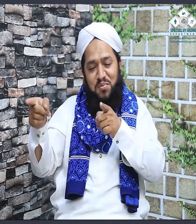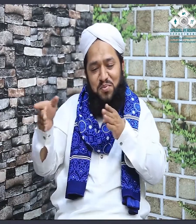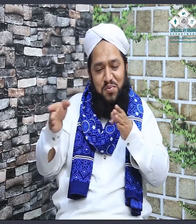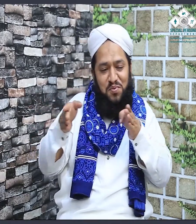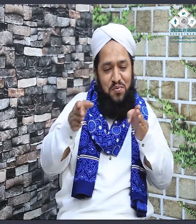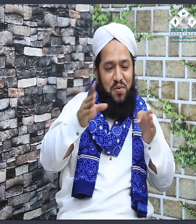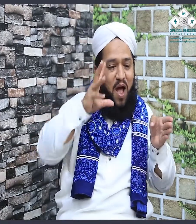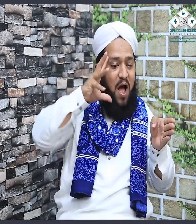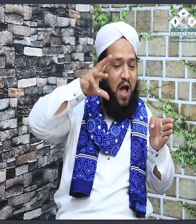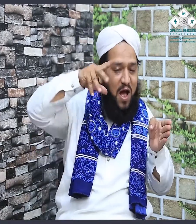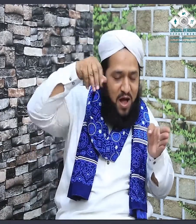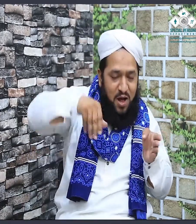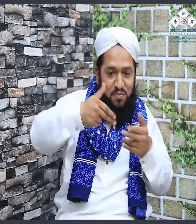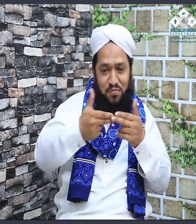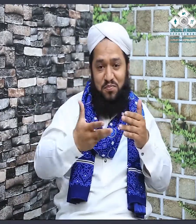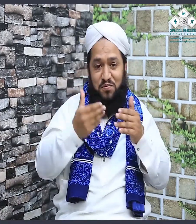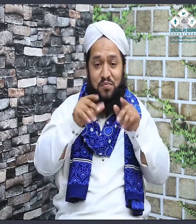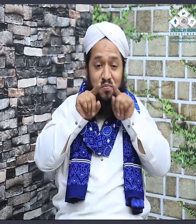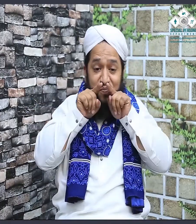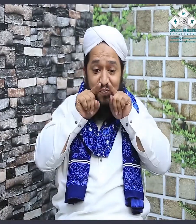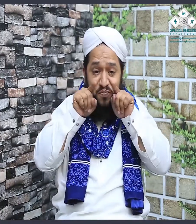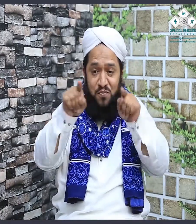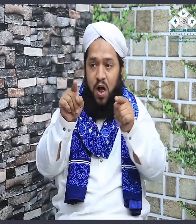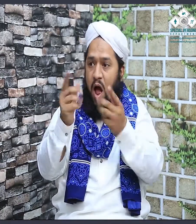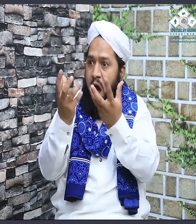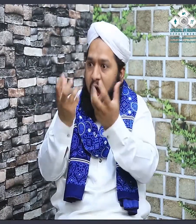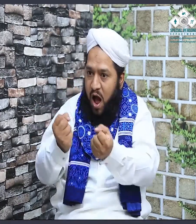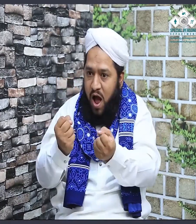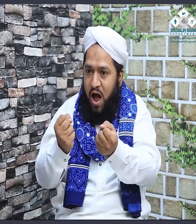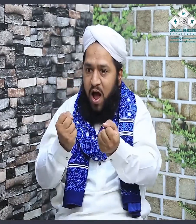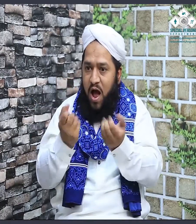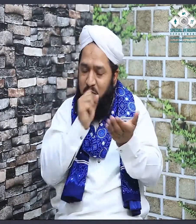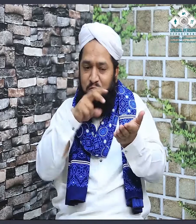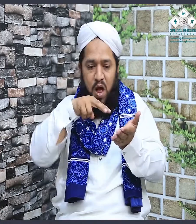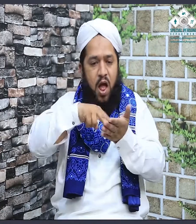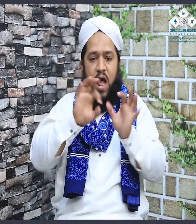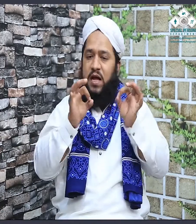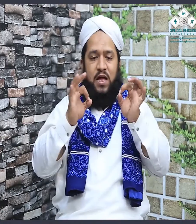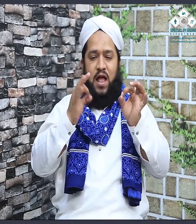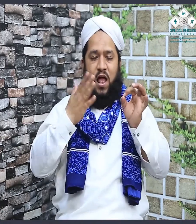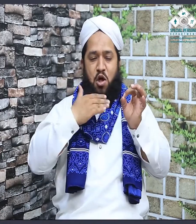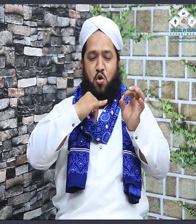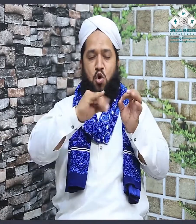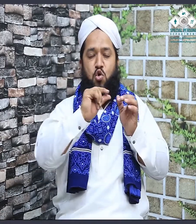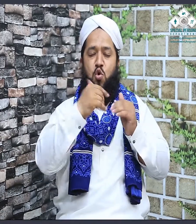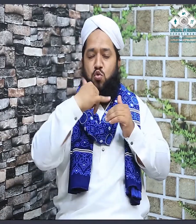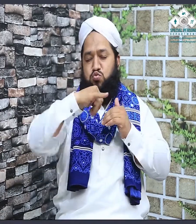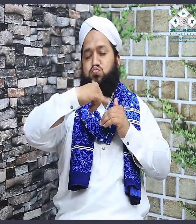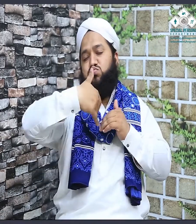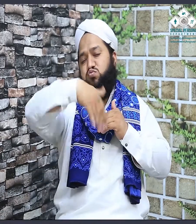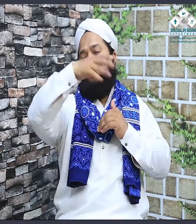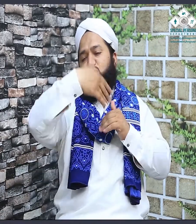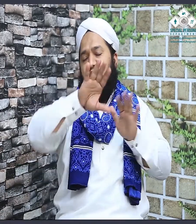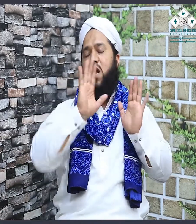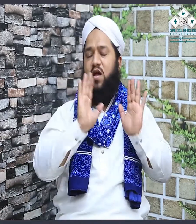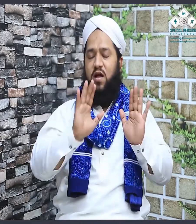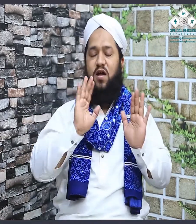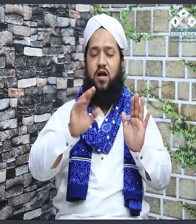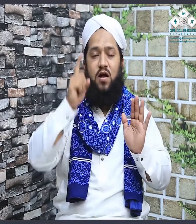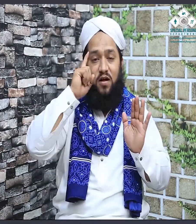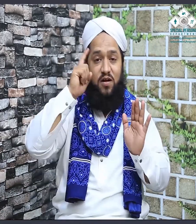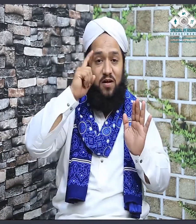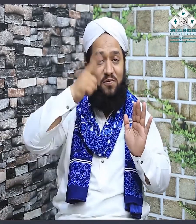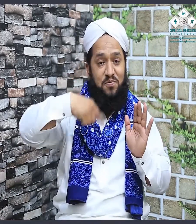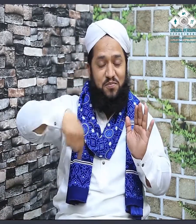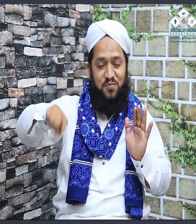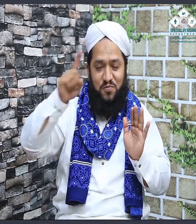اور امید ہے کہ آپ کو یہ بات سمجھ آ گئی ہوگی کہ ٹڈیاں ہیں تو اس کا مطلب ابھی قیامت دور ہے, ابھی قیامت کی وہ والی نشانی پوری نہیں ہوئی ہے. ہمیں